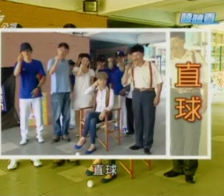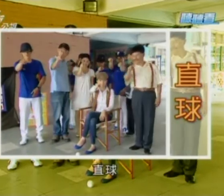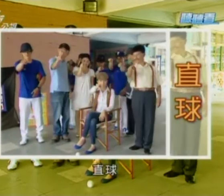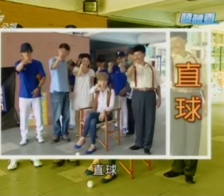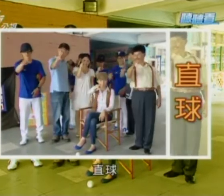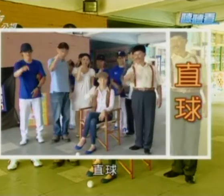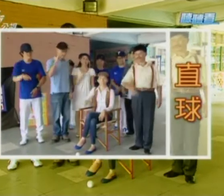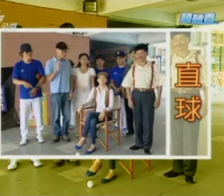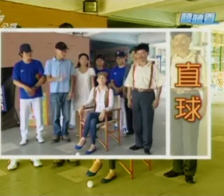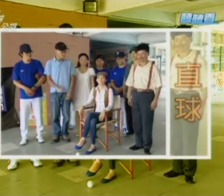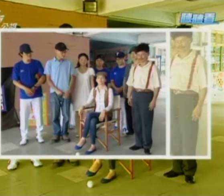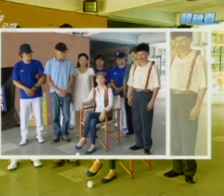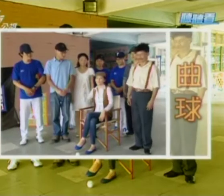直球，